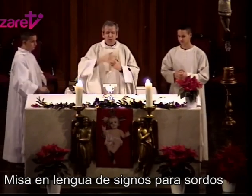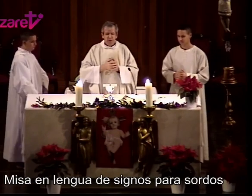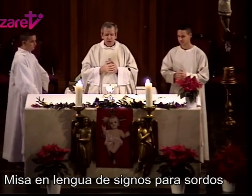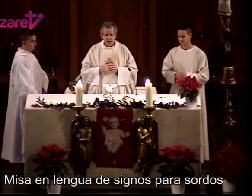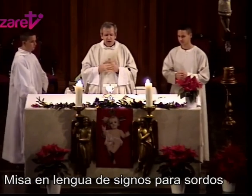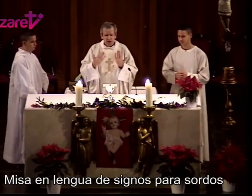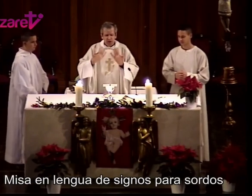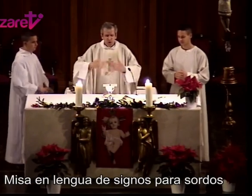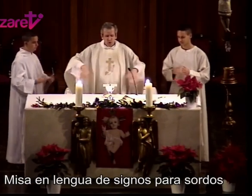gloria.